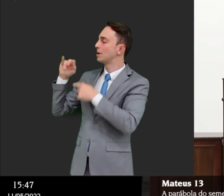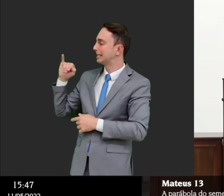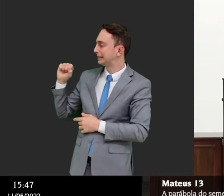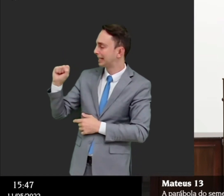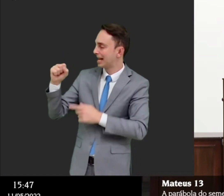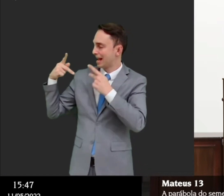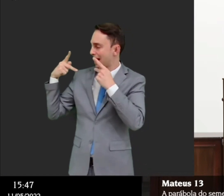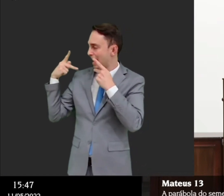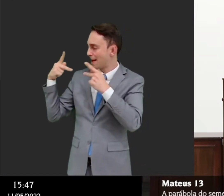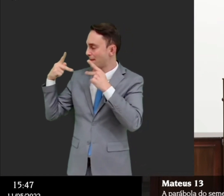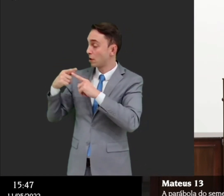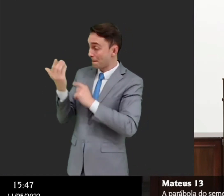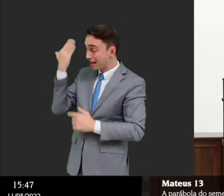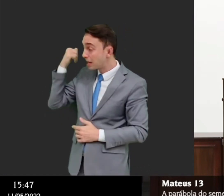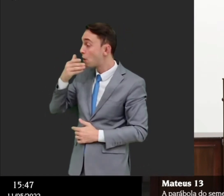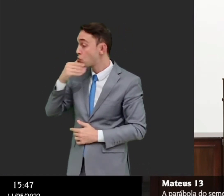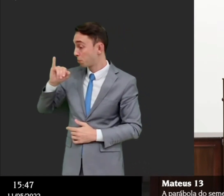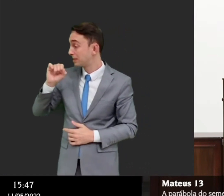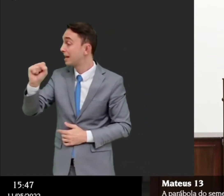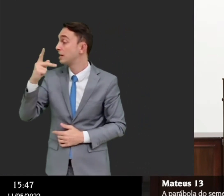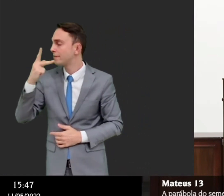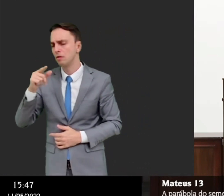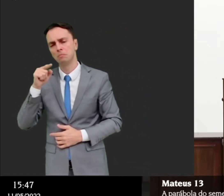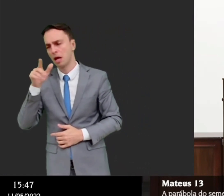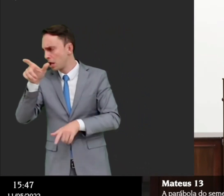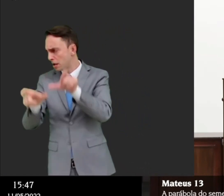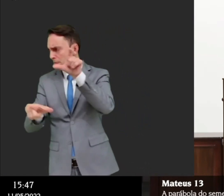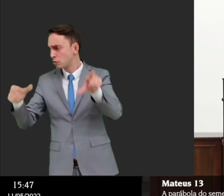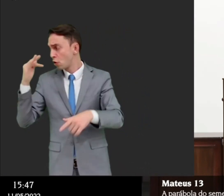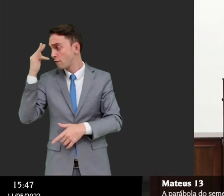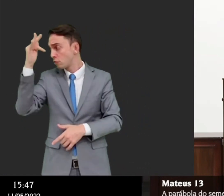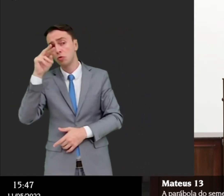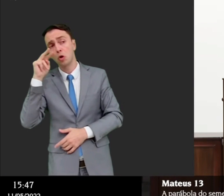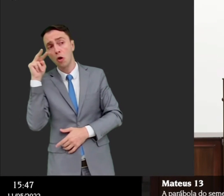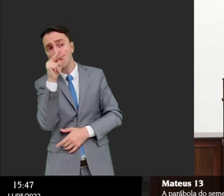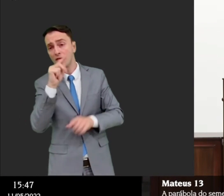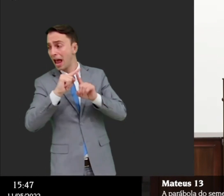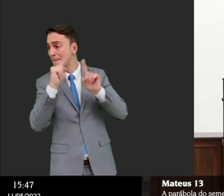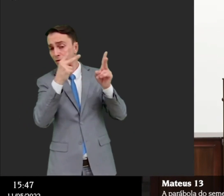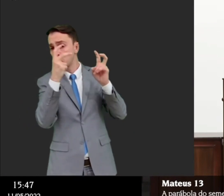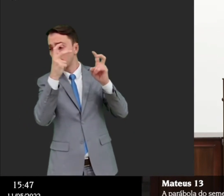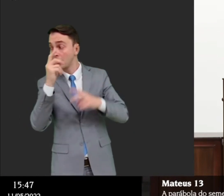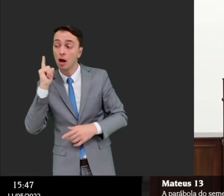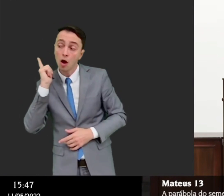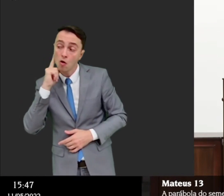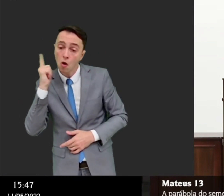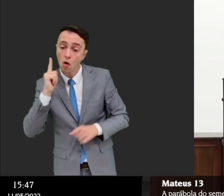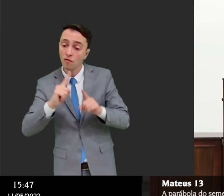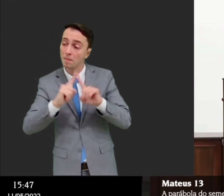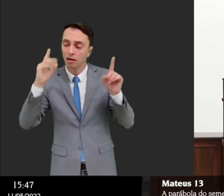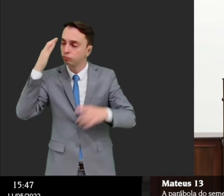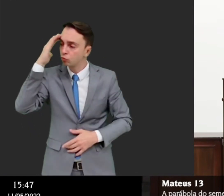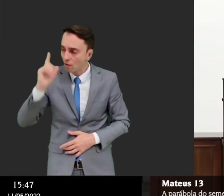ouvireis, mas não compreendereis, e vendo vereis, mas não percebereis, porque o coração